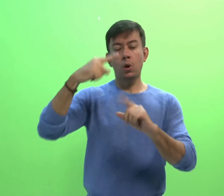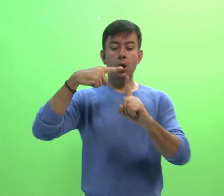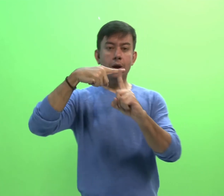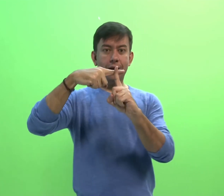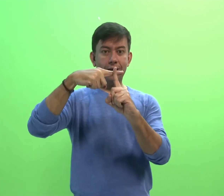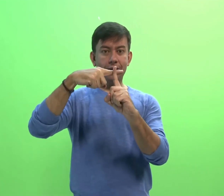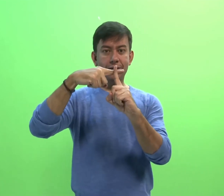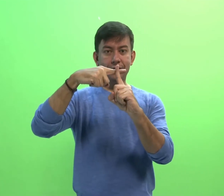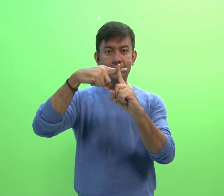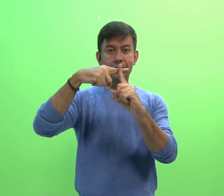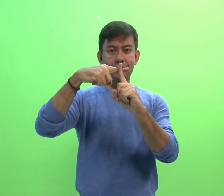Casa, igreja.